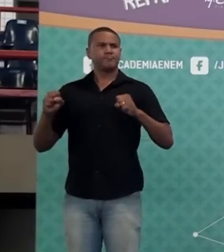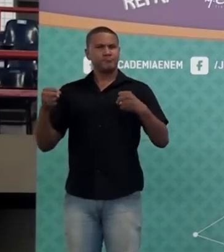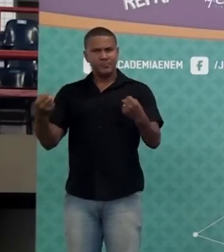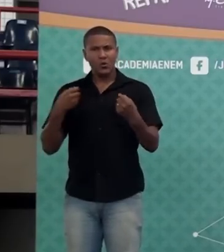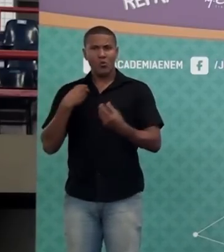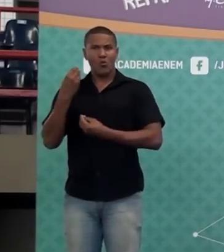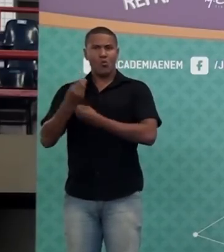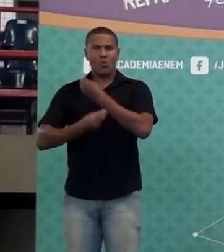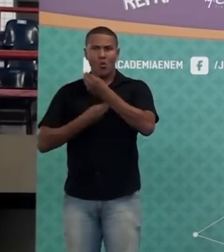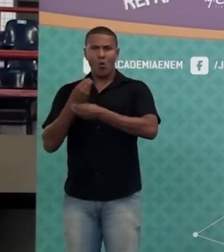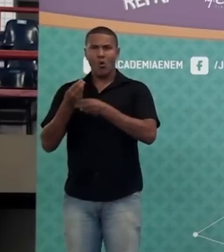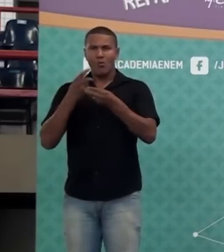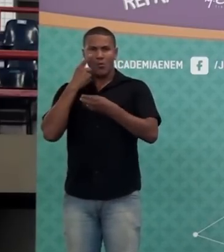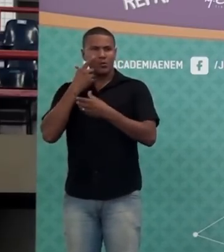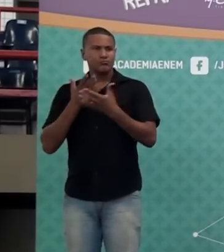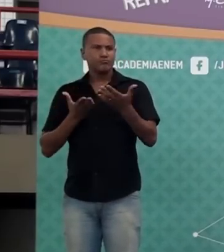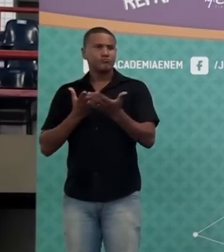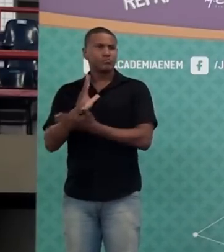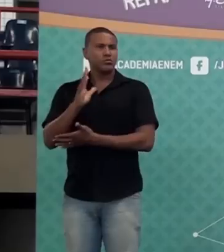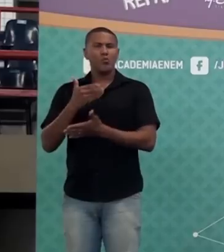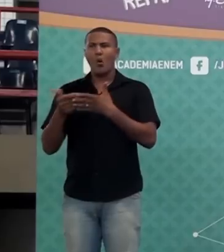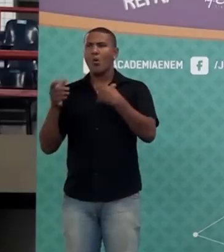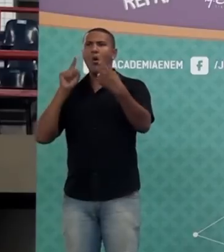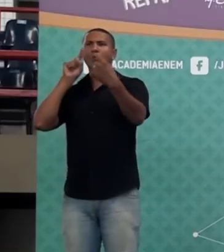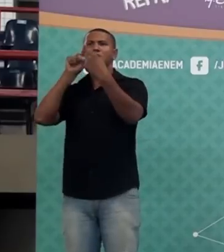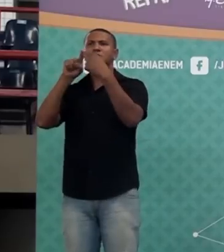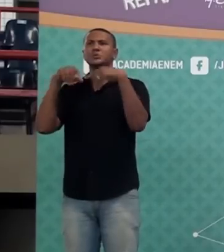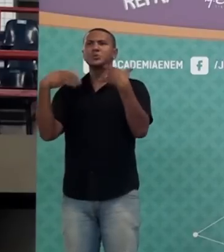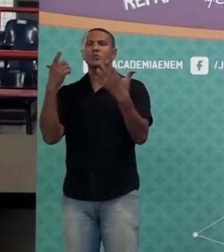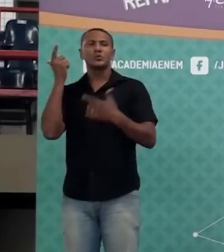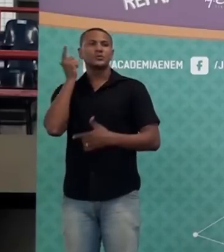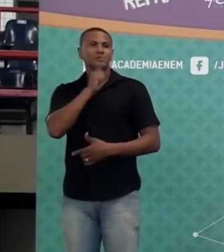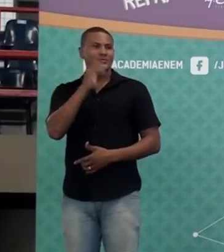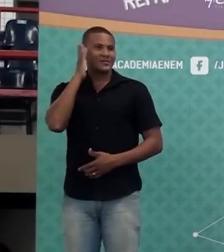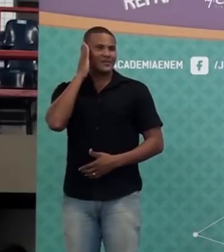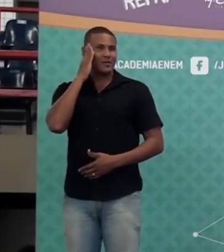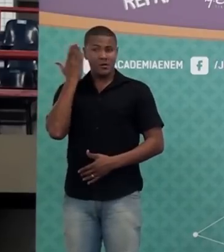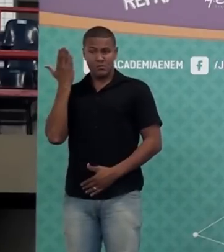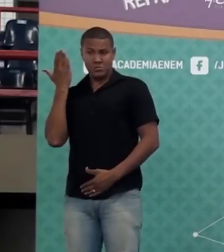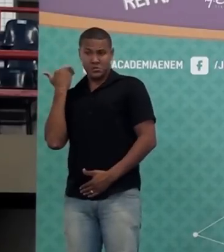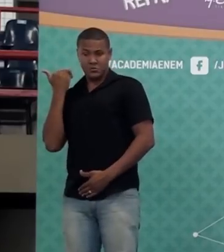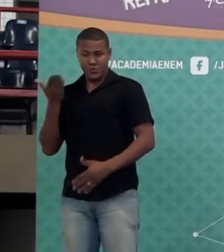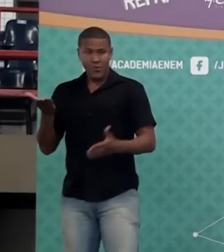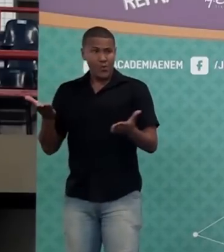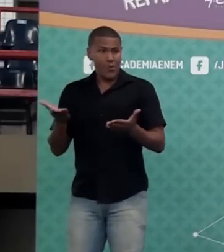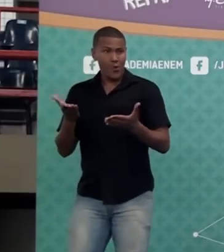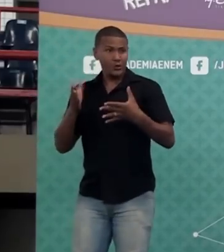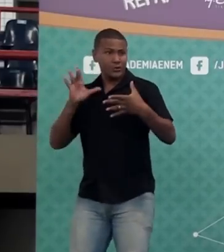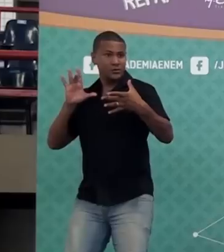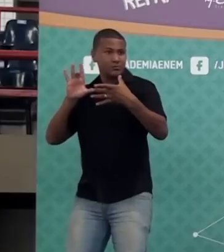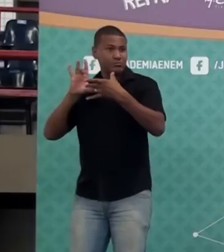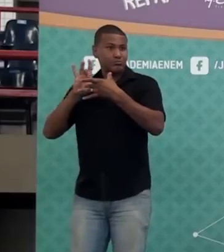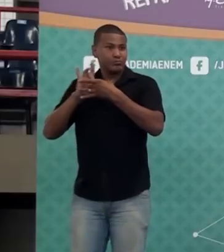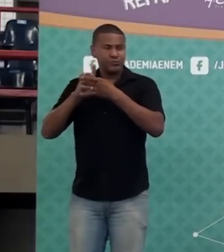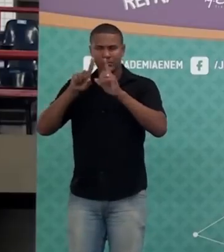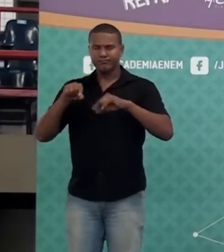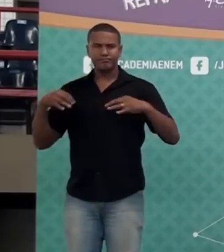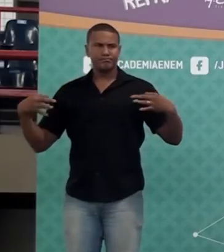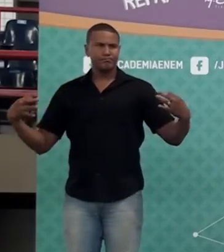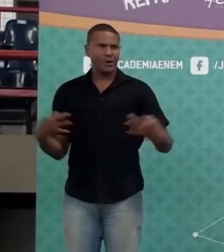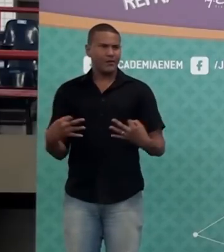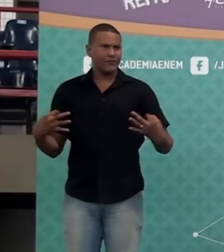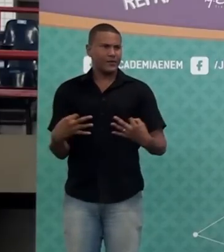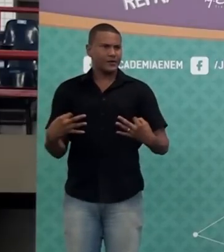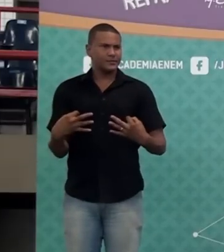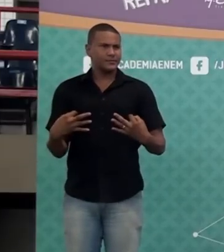formas, em variados horários e espaços. Entenderam? Eu mostrei 4 maneiras de começar o texto.